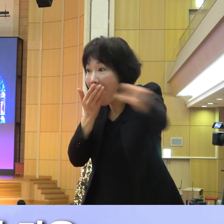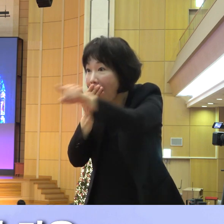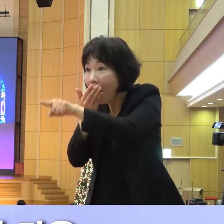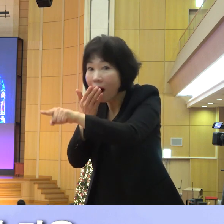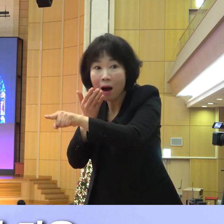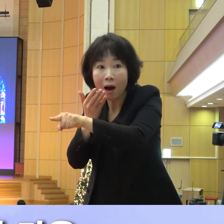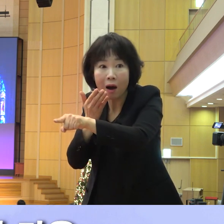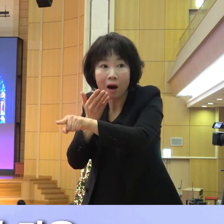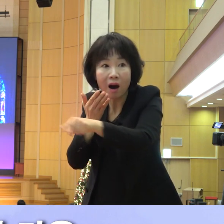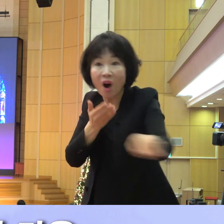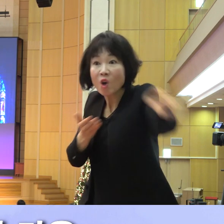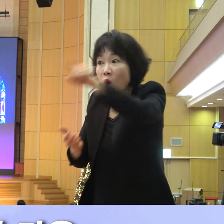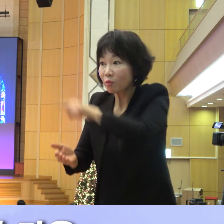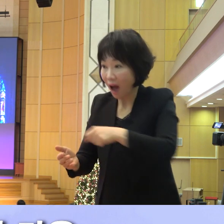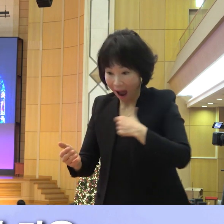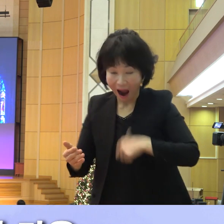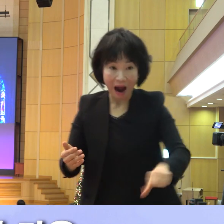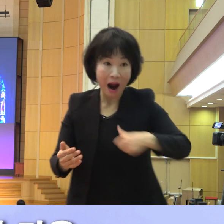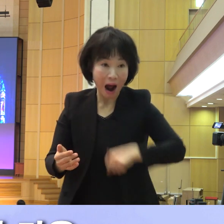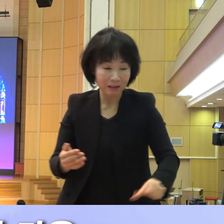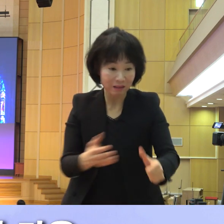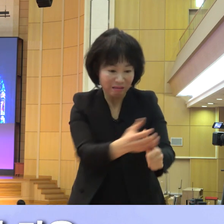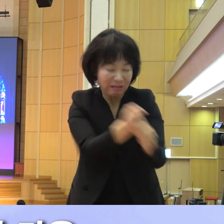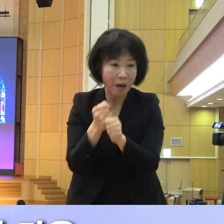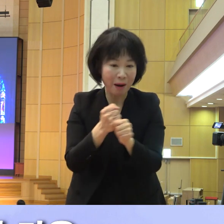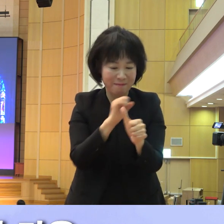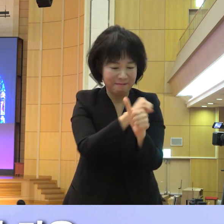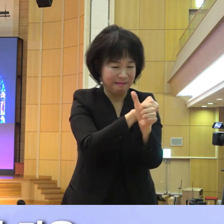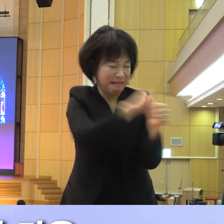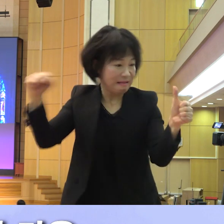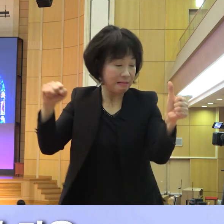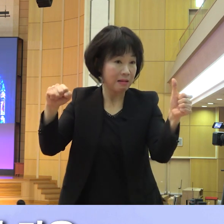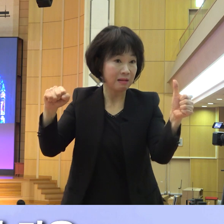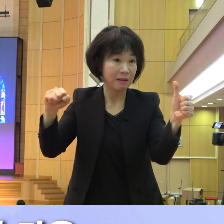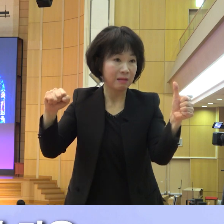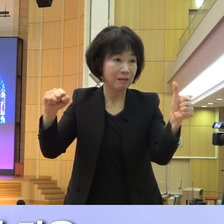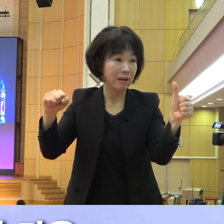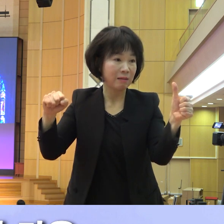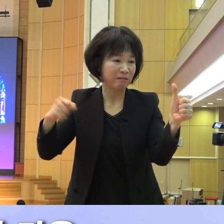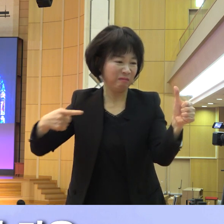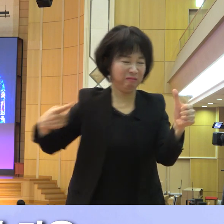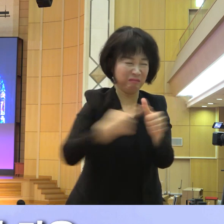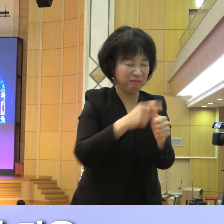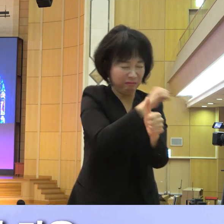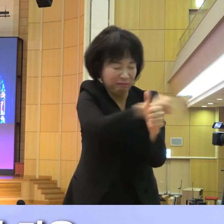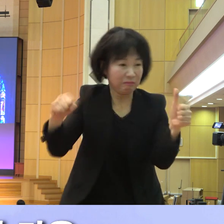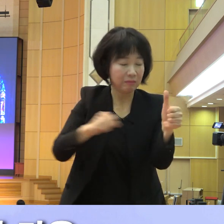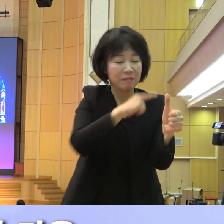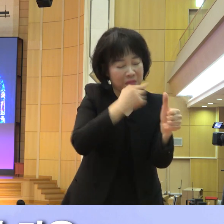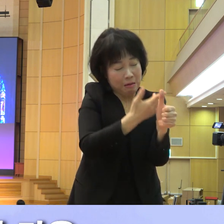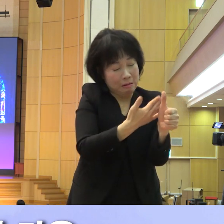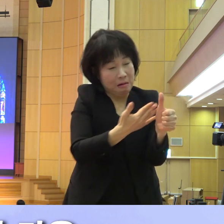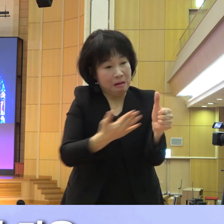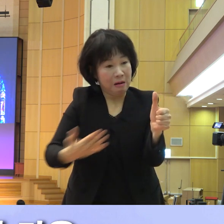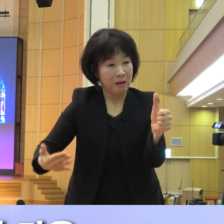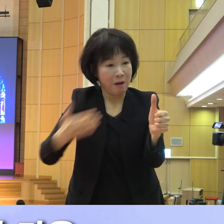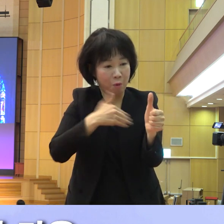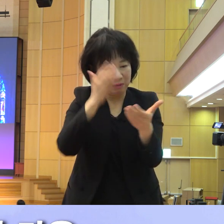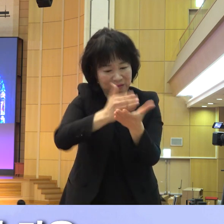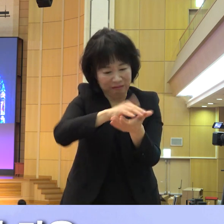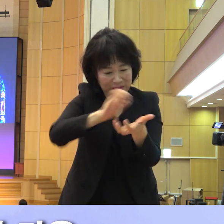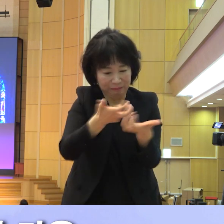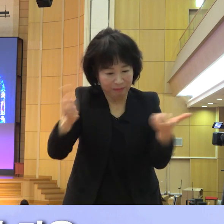잡기가 힘든데 100살에 낳은 하나밖에 없는 독자 아들을 내 손으로